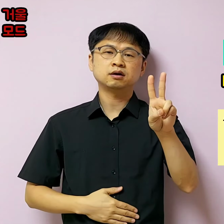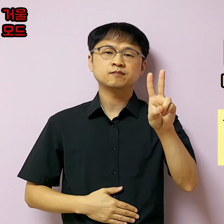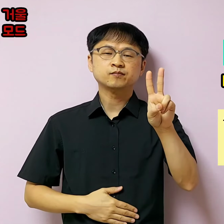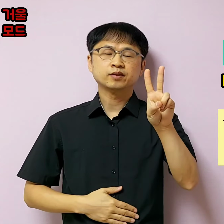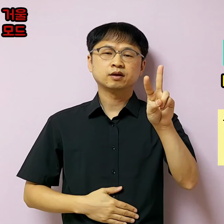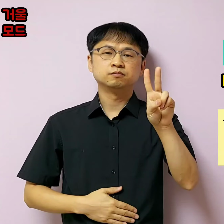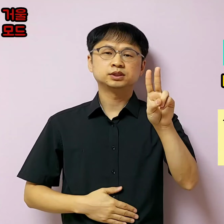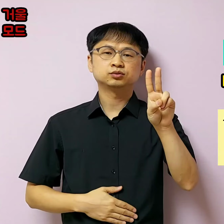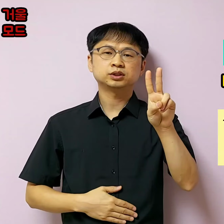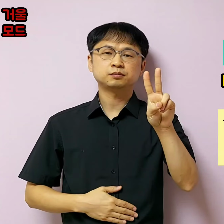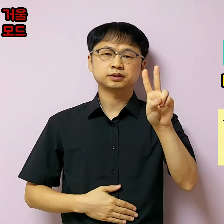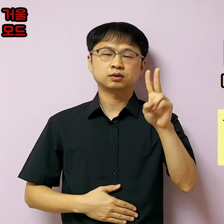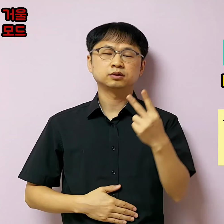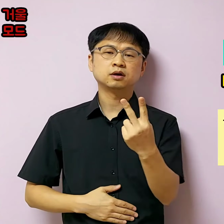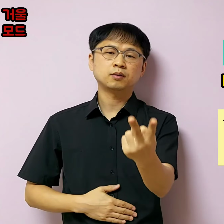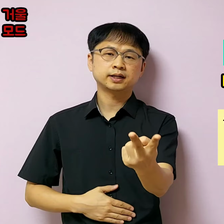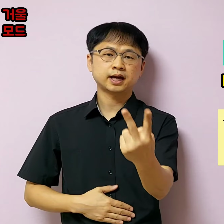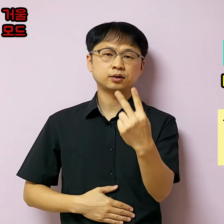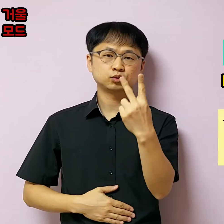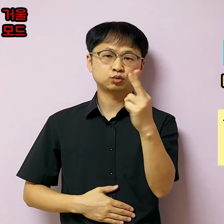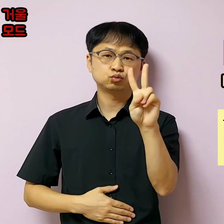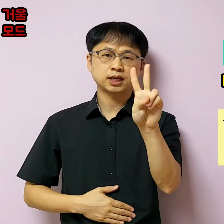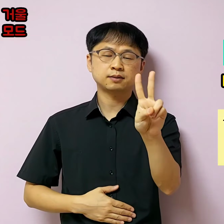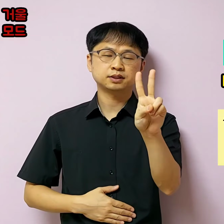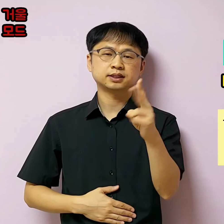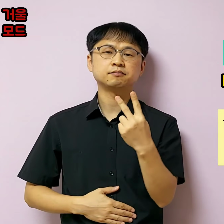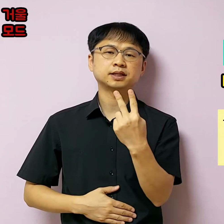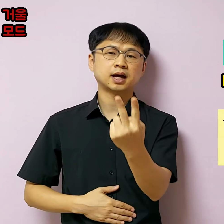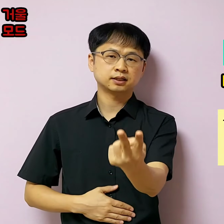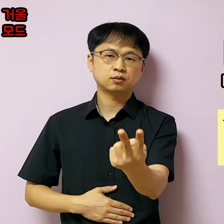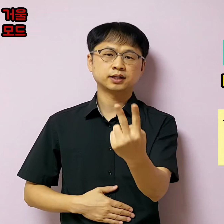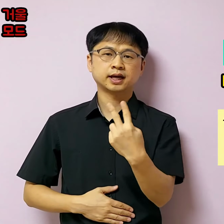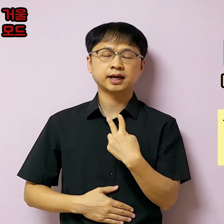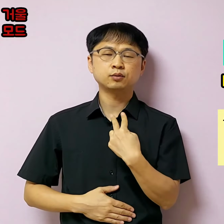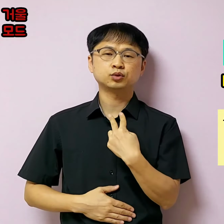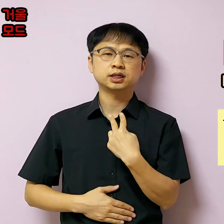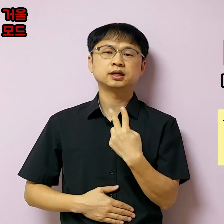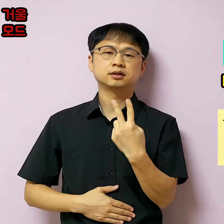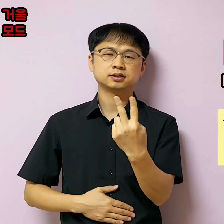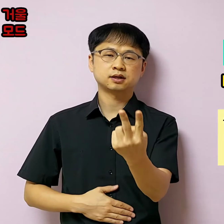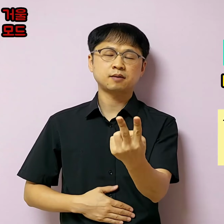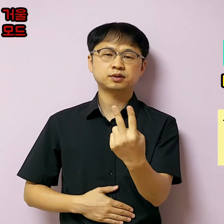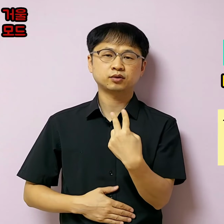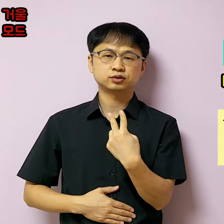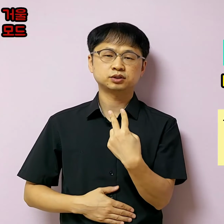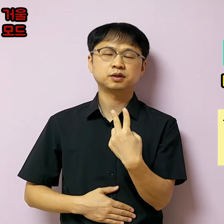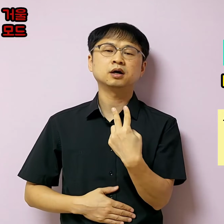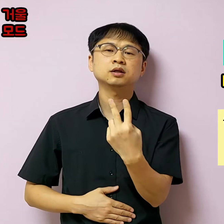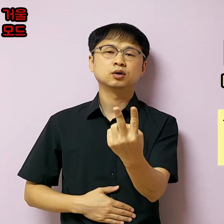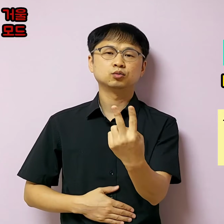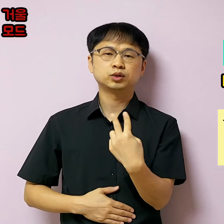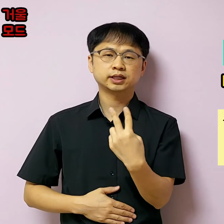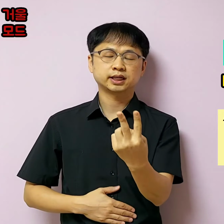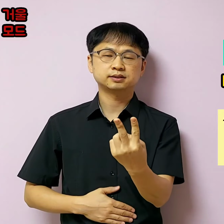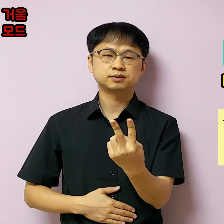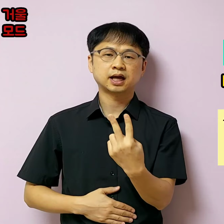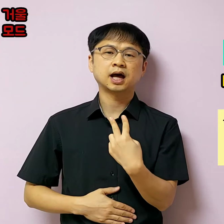여기서 검지 중지를 펴서 너와 나의 우리 두 사람을 뜻합니다. 너와 나의 우리. 그래서 앞뒤로 해주시면 우리가